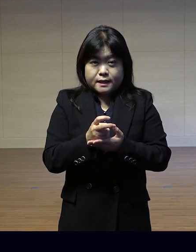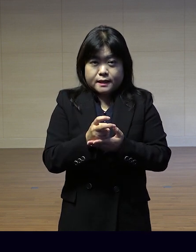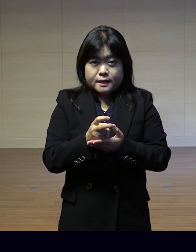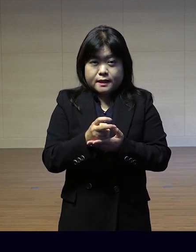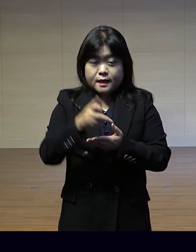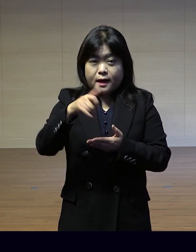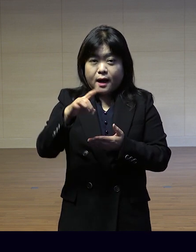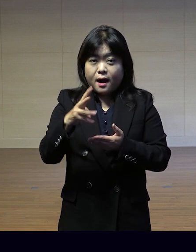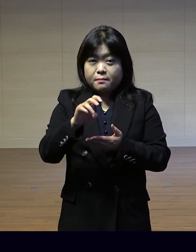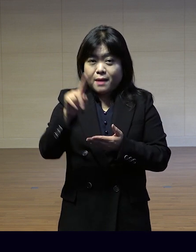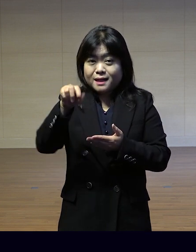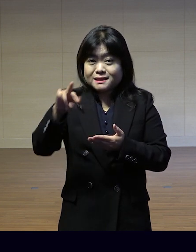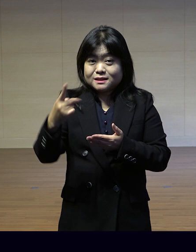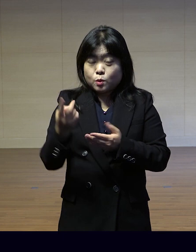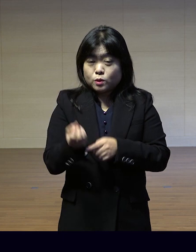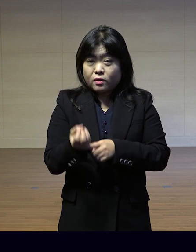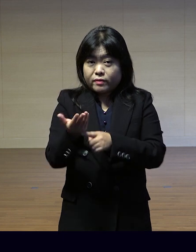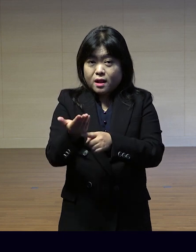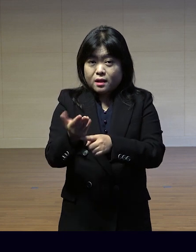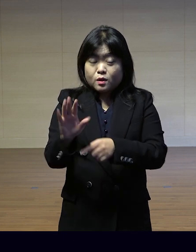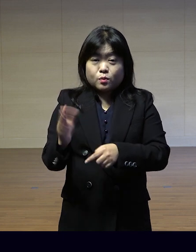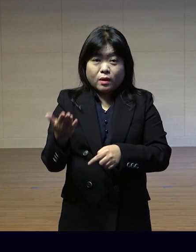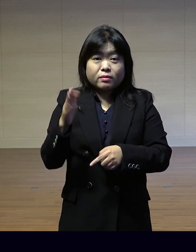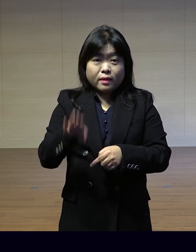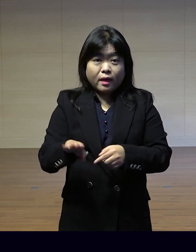칼 막스로 전달되었다 하던데